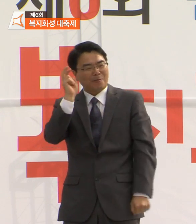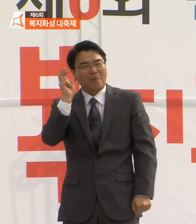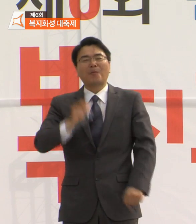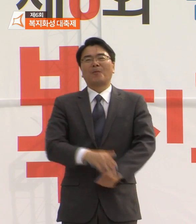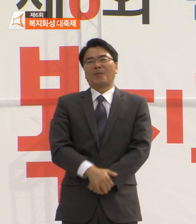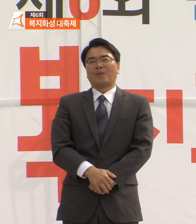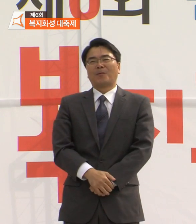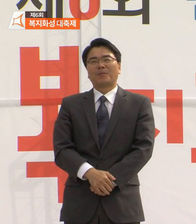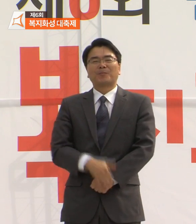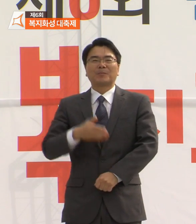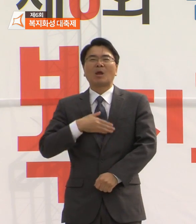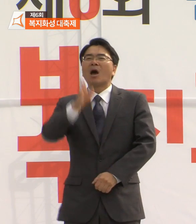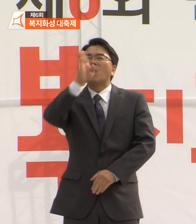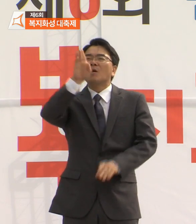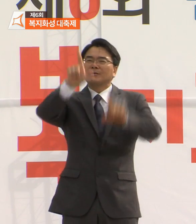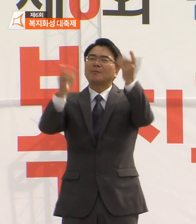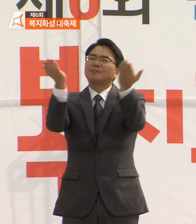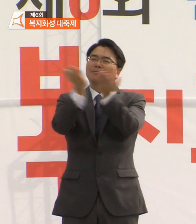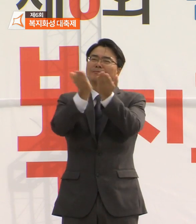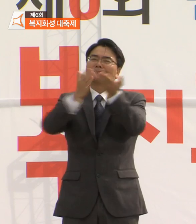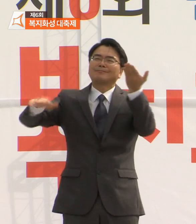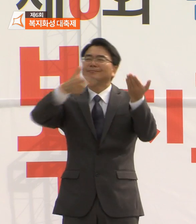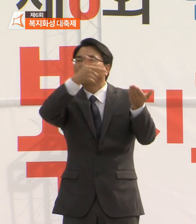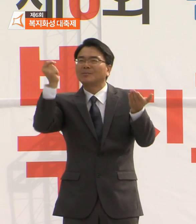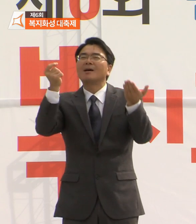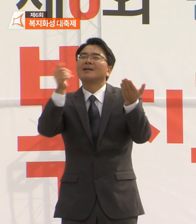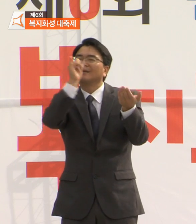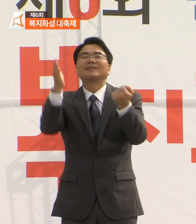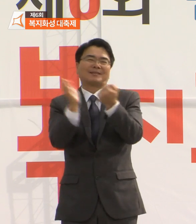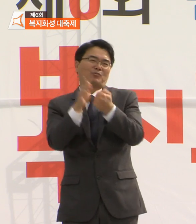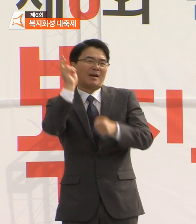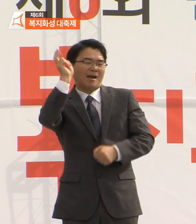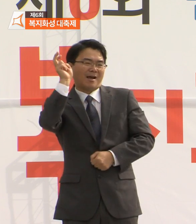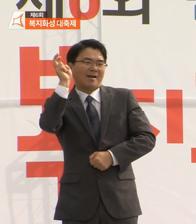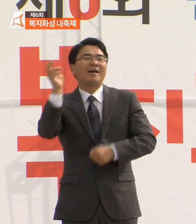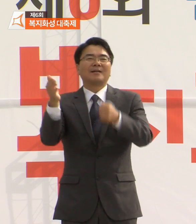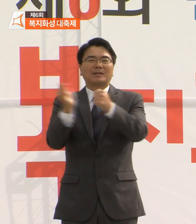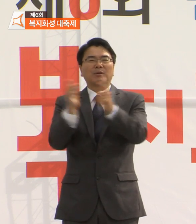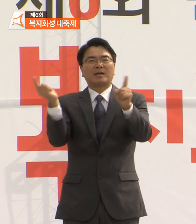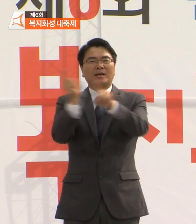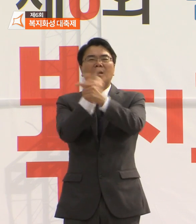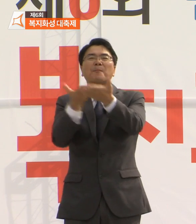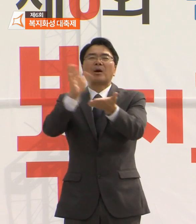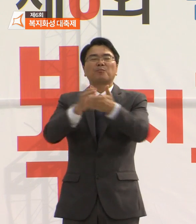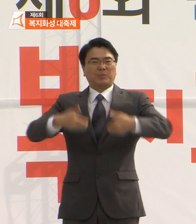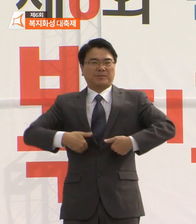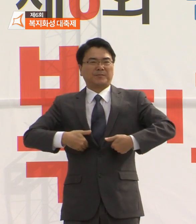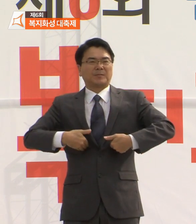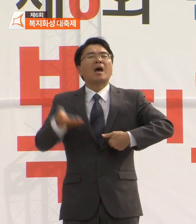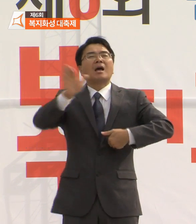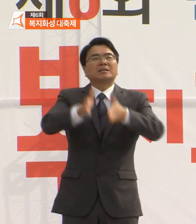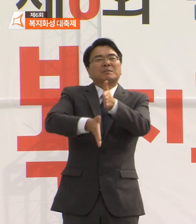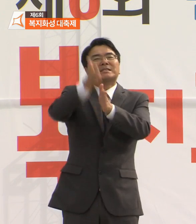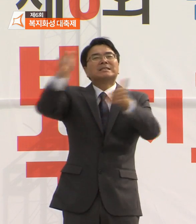좀, 현실에 맞지 않는 방식으로 해서 하는 것도 있는 것 같고요. 그래서 좀 개선될 부분이 필요한데, 이건 또 시에서 할 수 있는 게